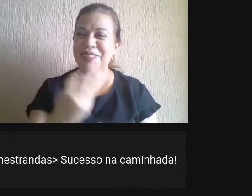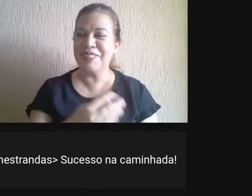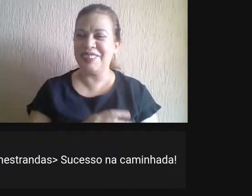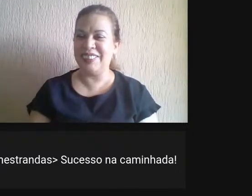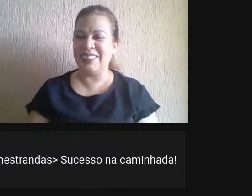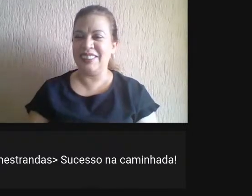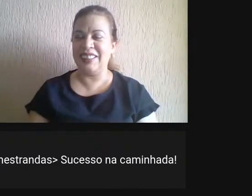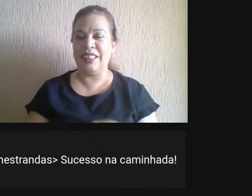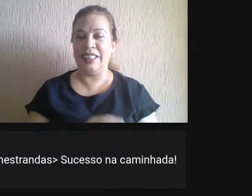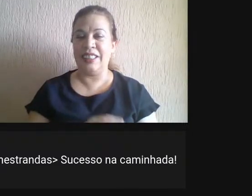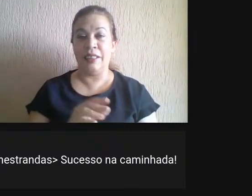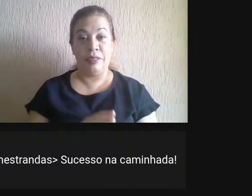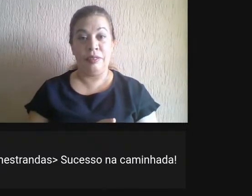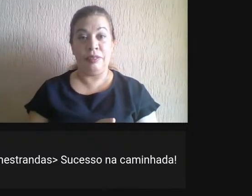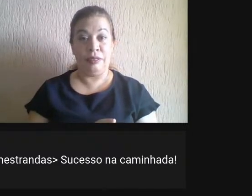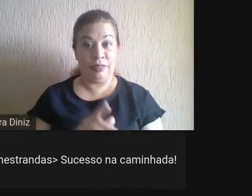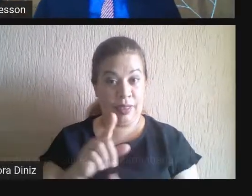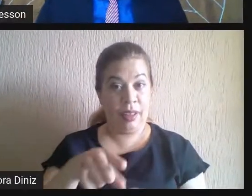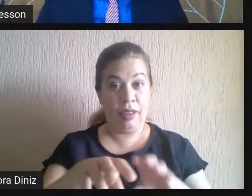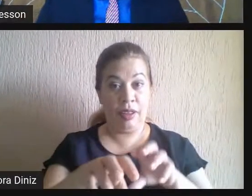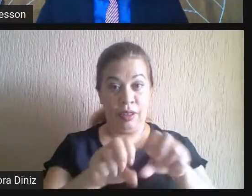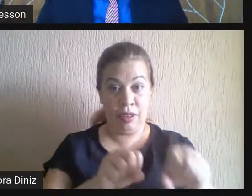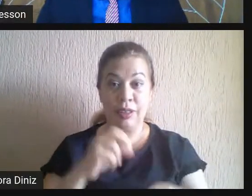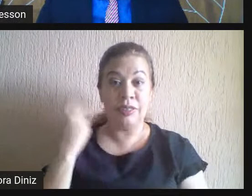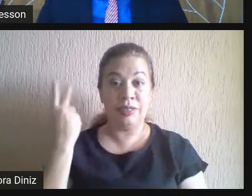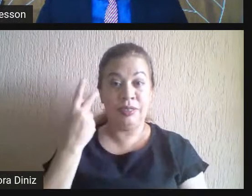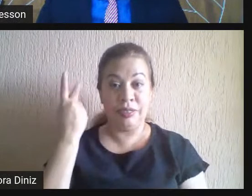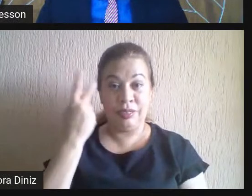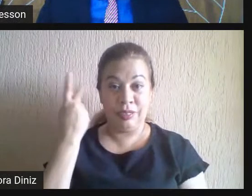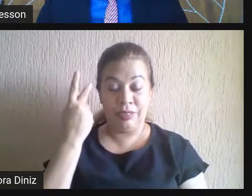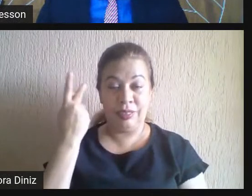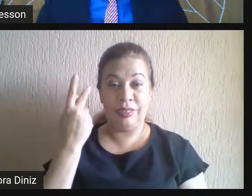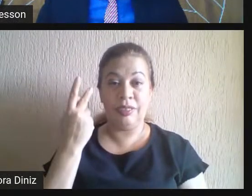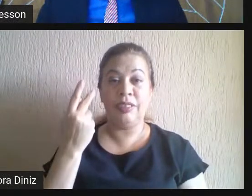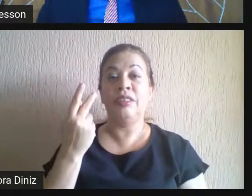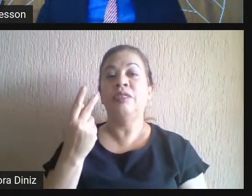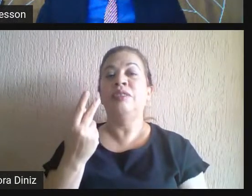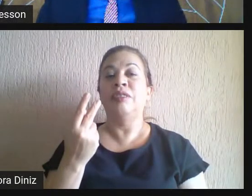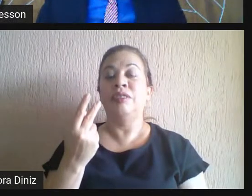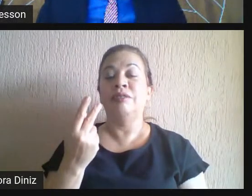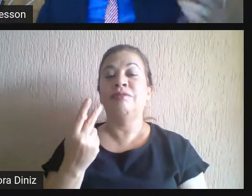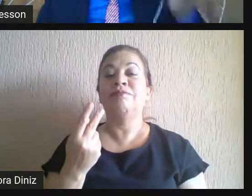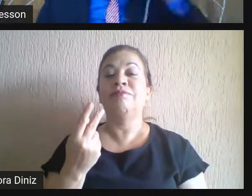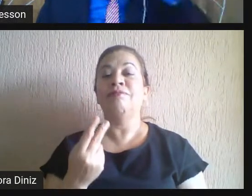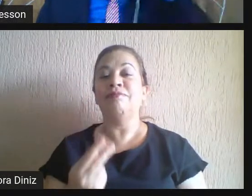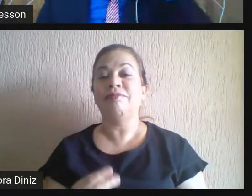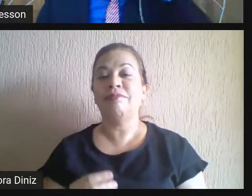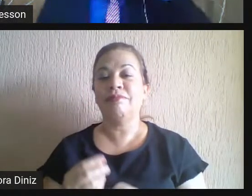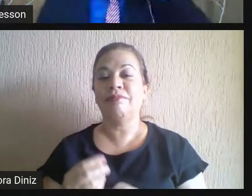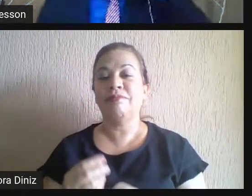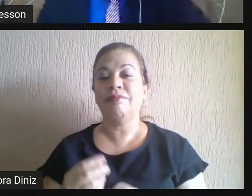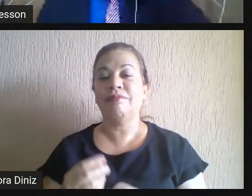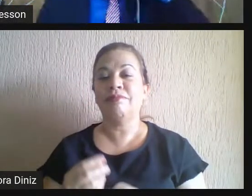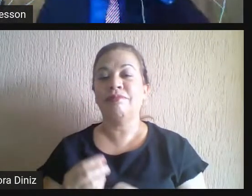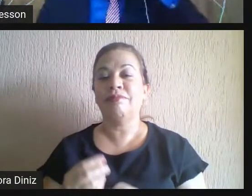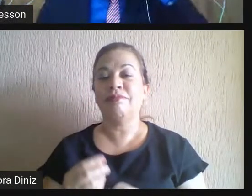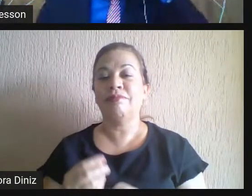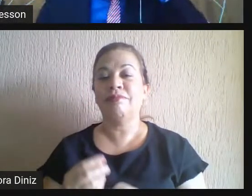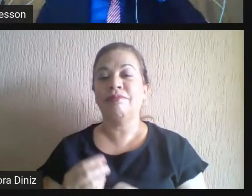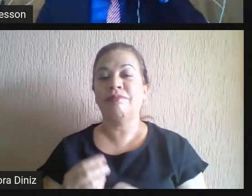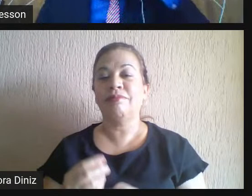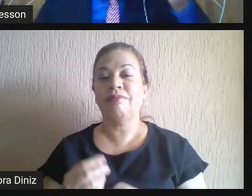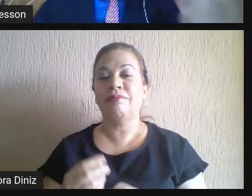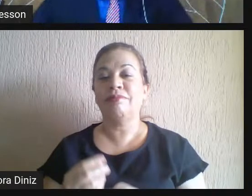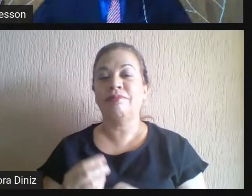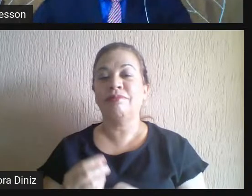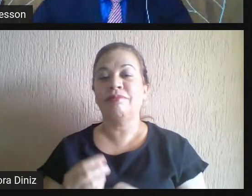O professor Eliezer Pacheco é graduado em História pela Universidade Federal de Santa Maria, no Rio Grande do Sul. Tem mestrado